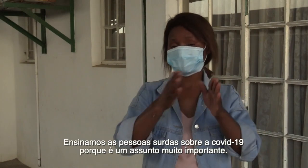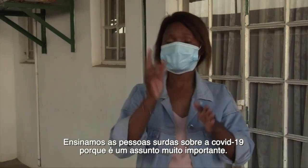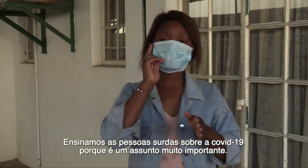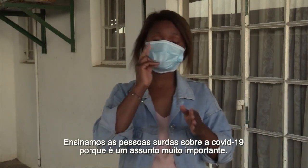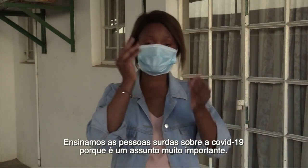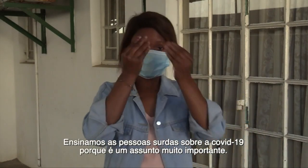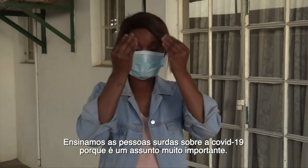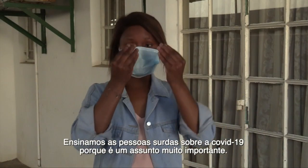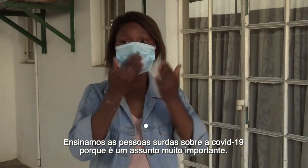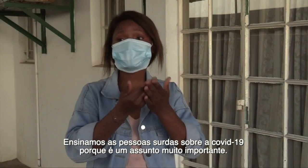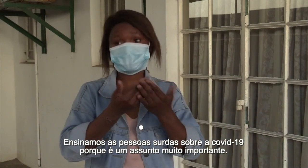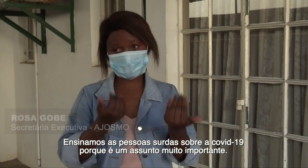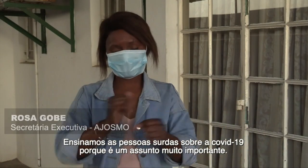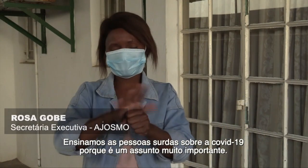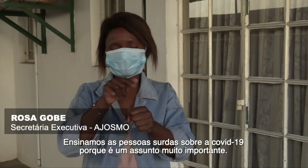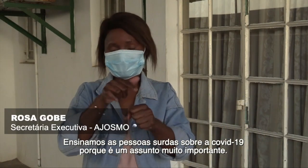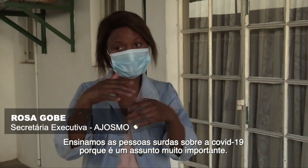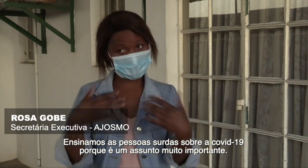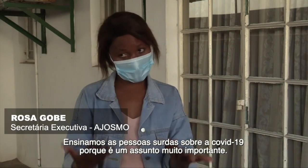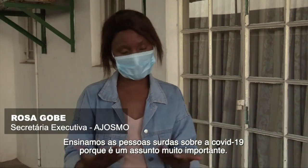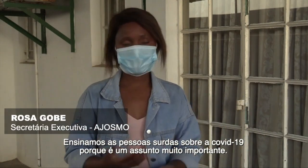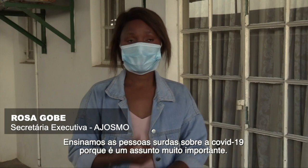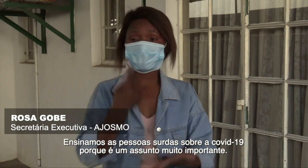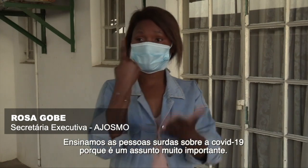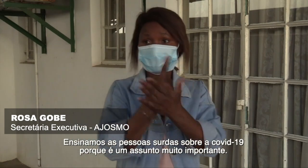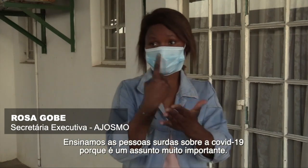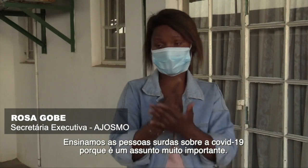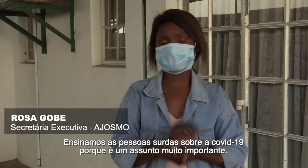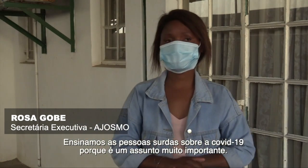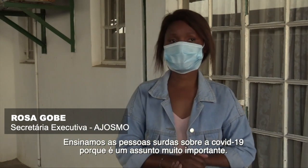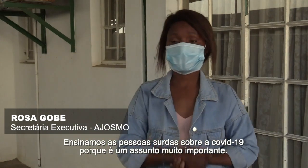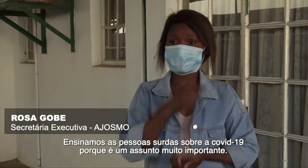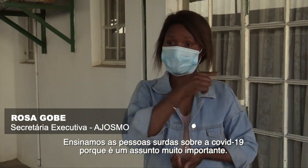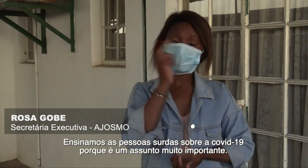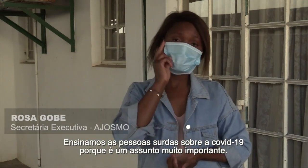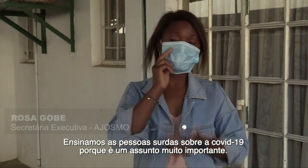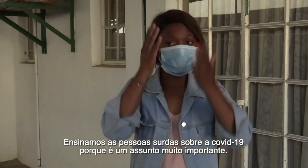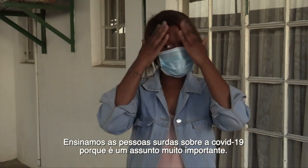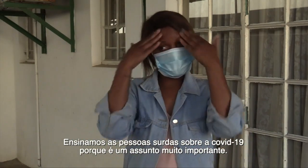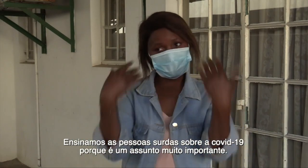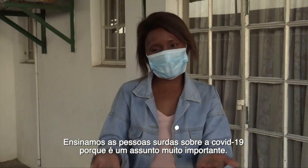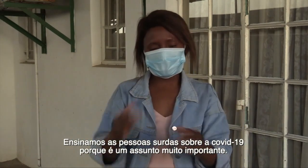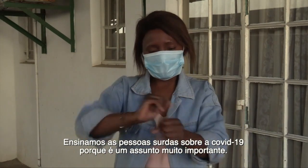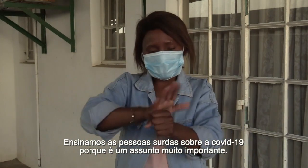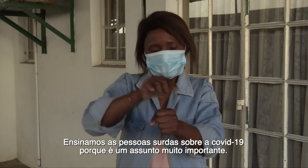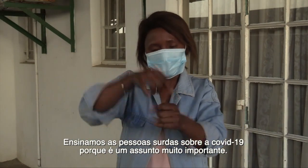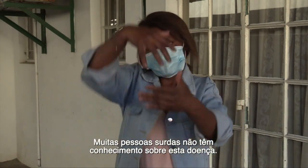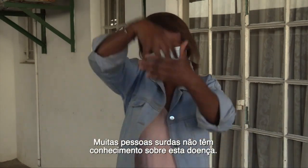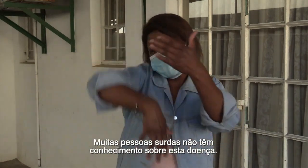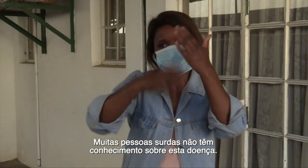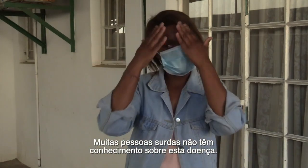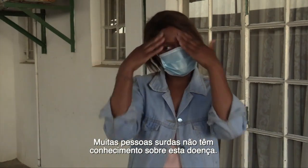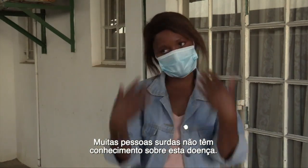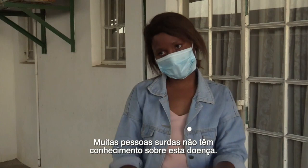O Covid-19 para as pessoas surdas, nós estamos a ensinar este assunto, porque sabemos que é muito importante, porque a maior